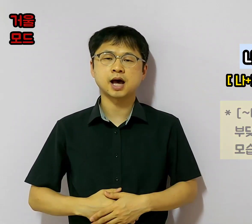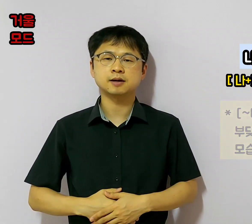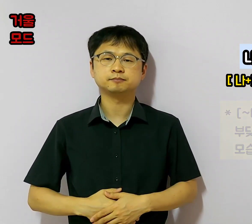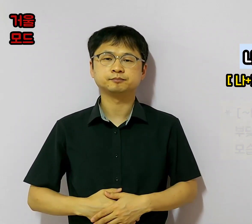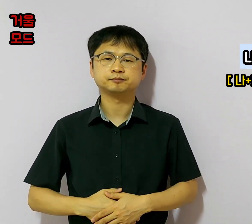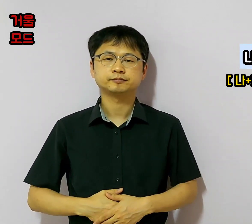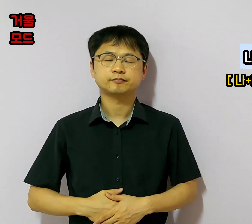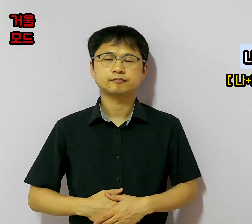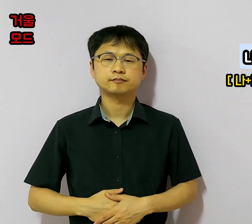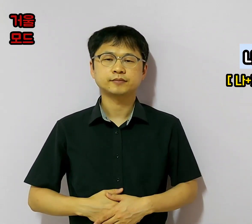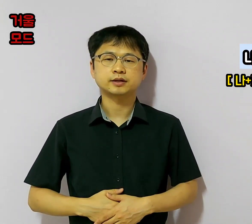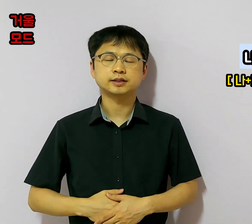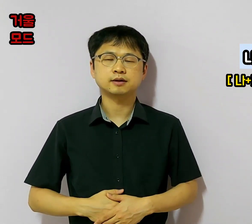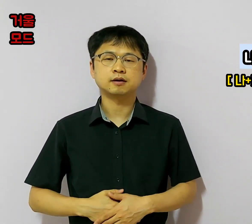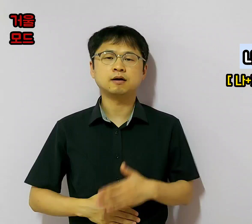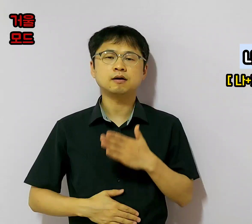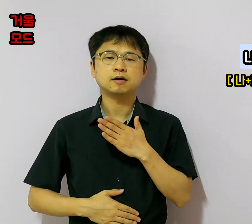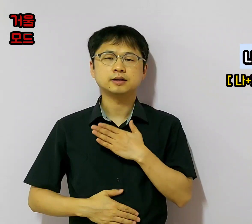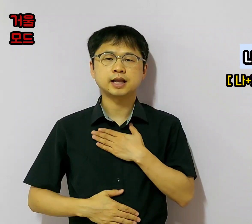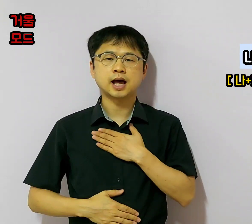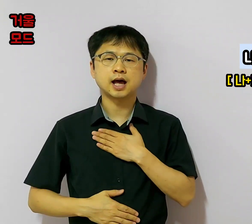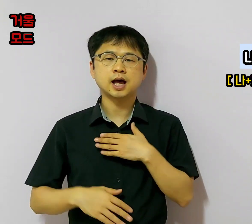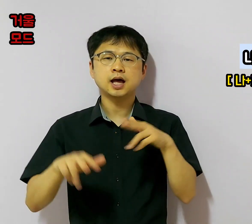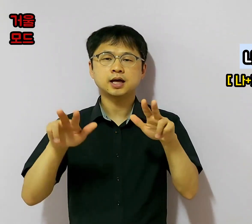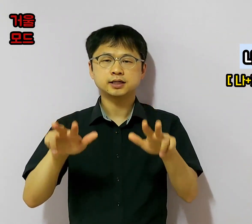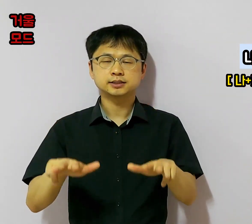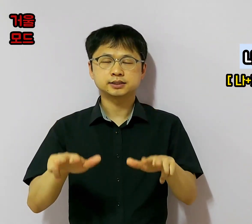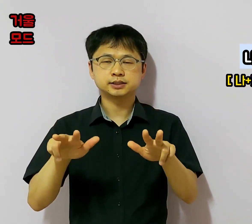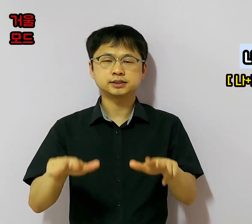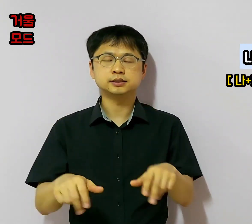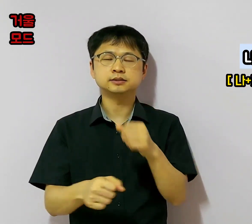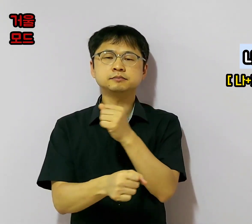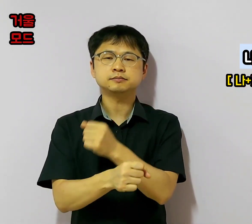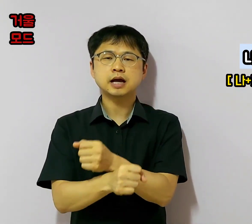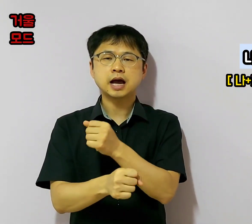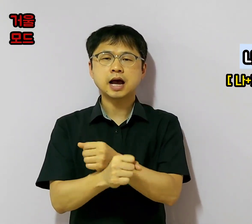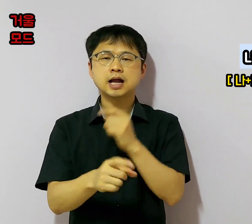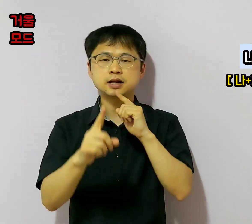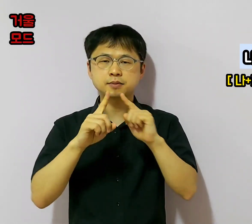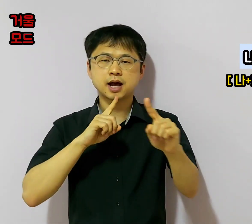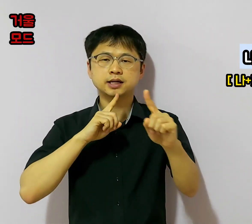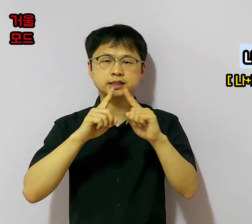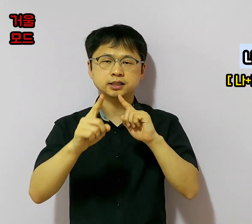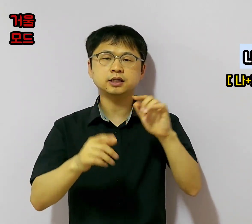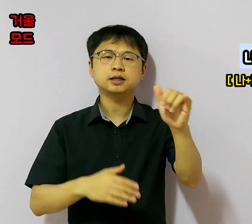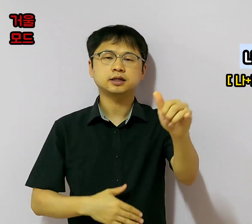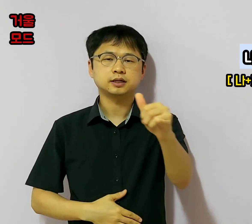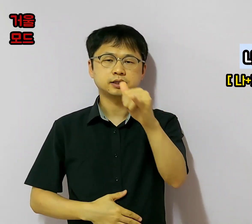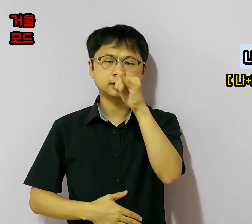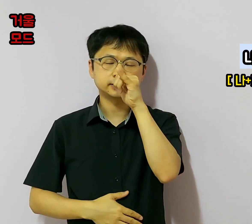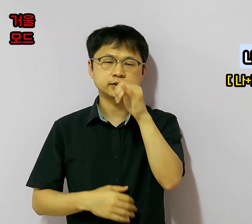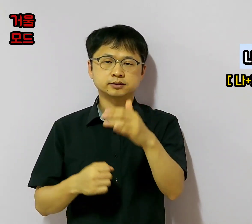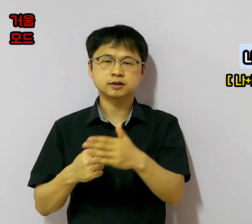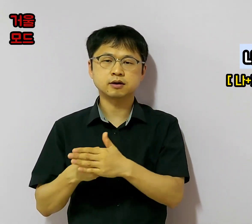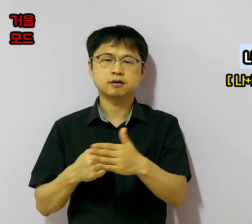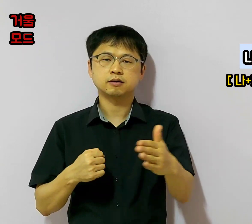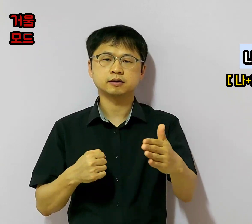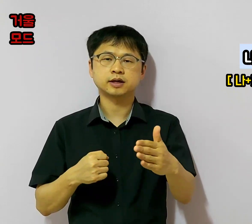수어입니다. 네, 그래서 나 지금 할 말이 있어서